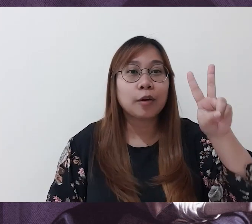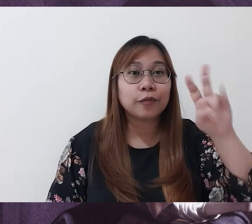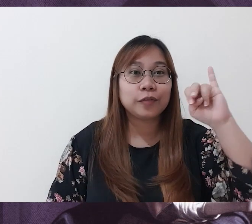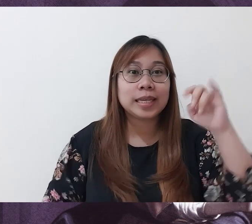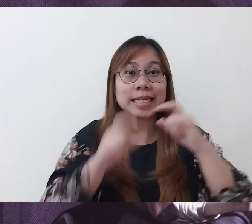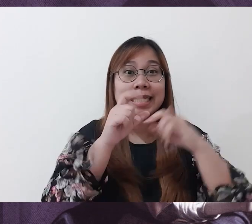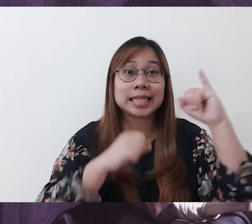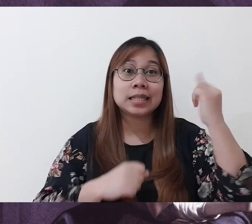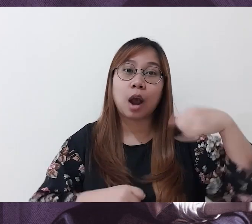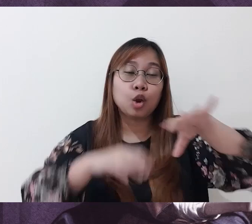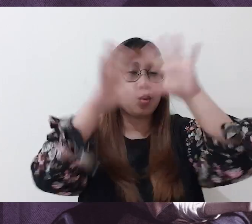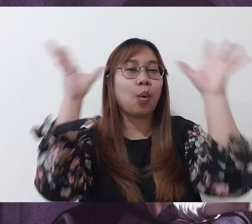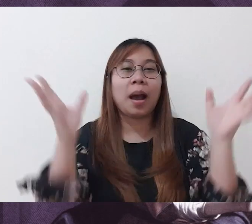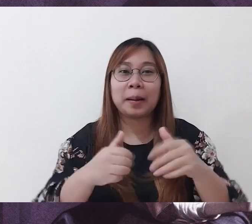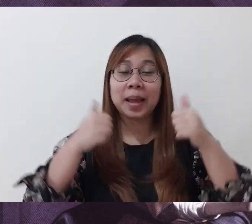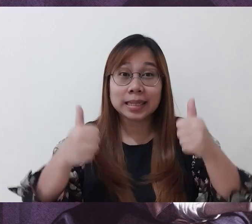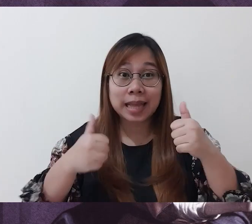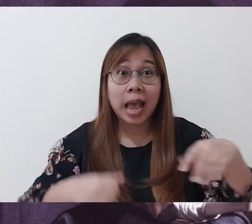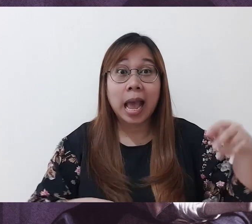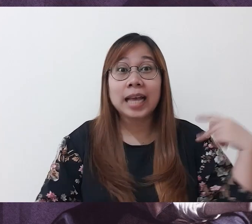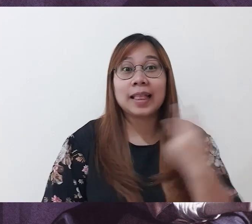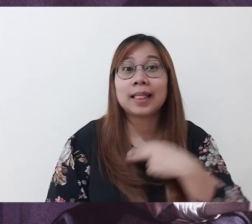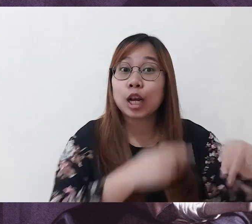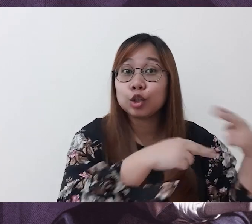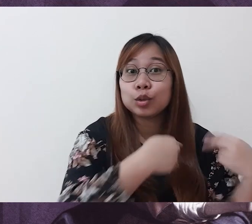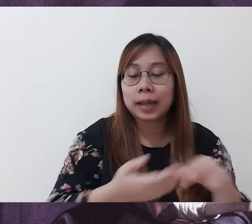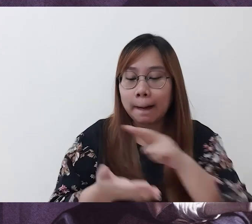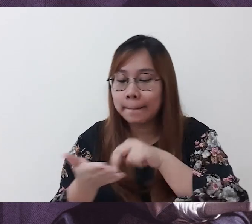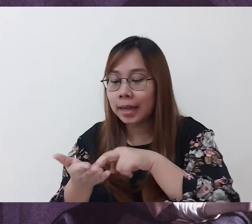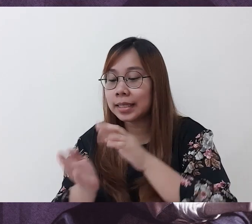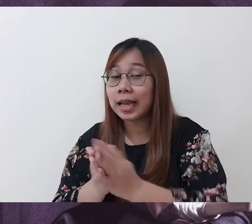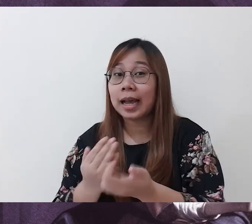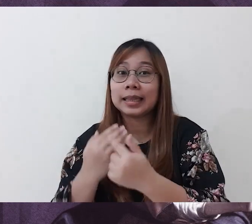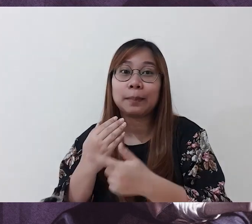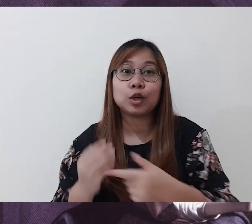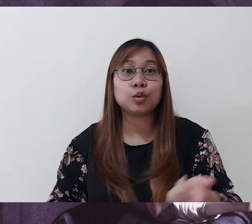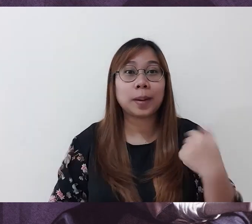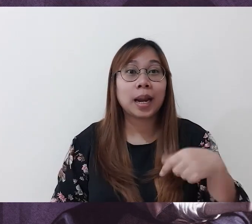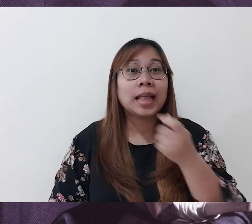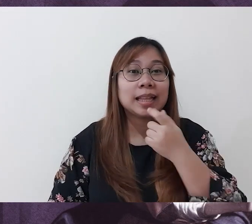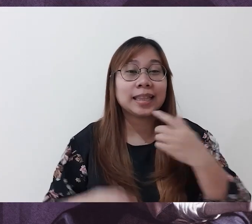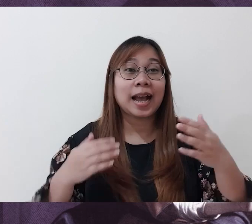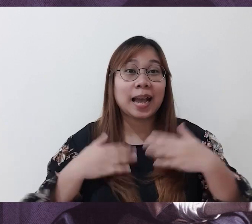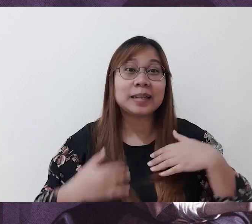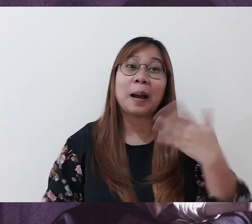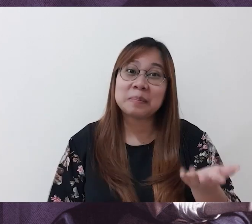biasa, kita akan lanjutkan The Living Bible dengan series